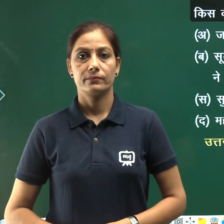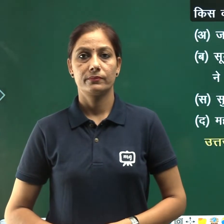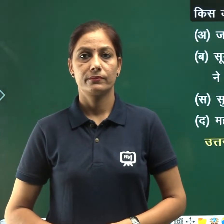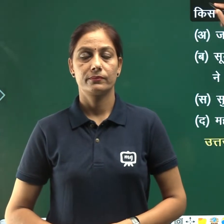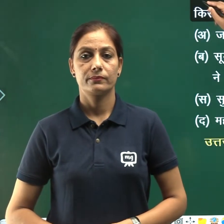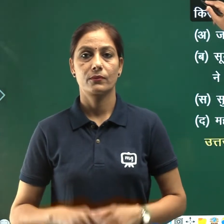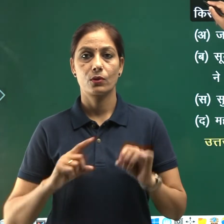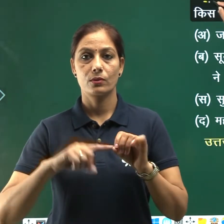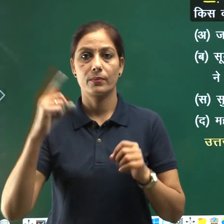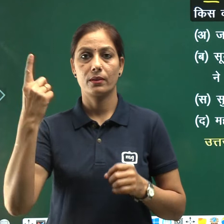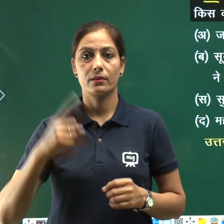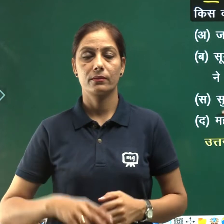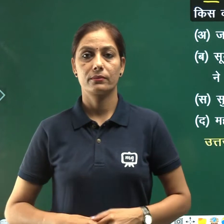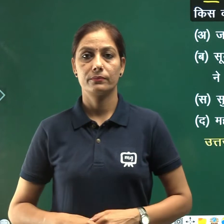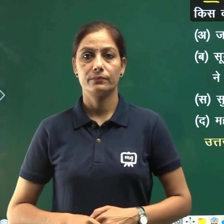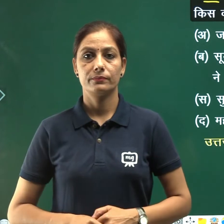प्रश्न 1,